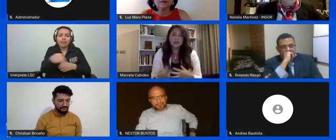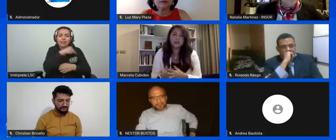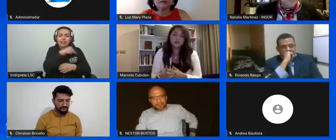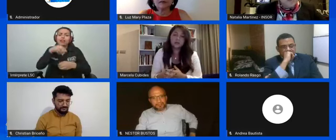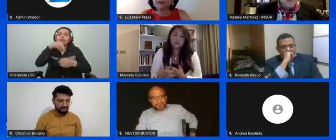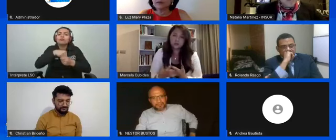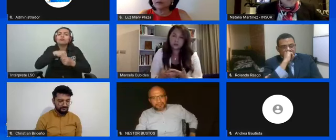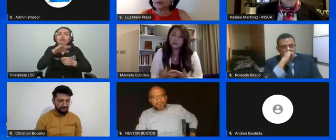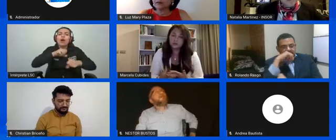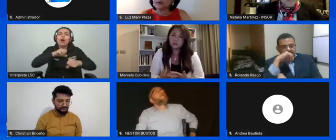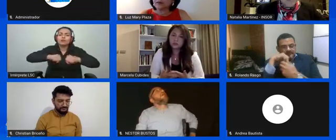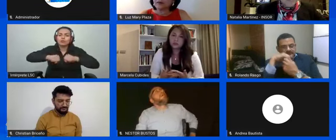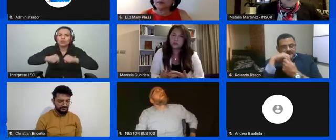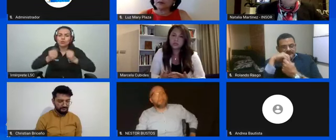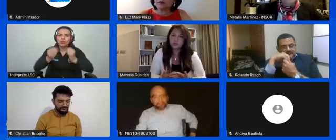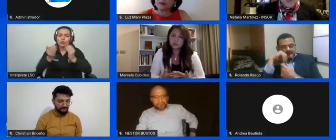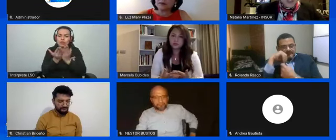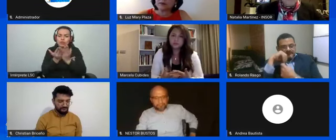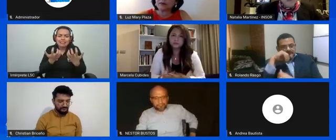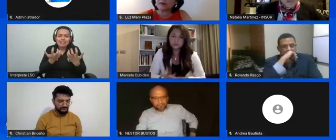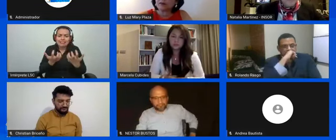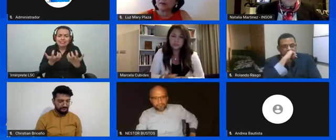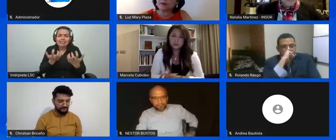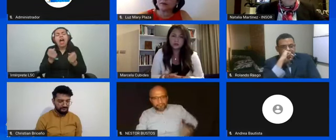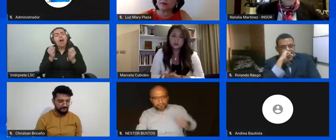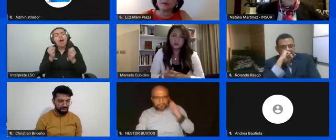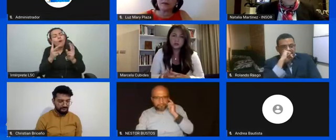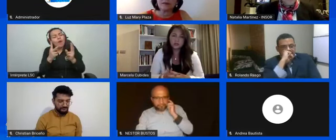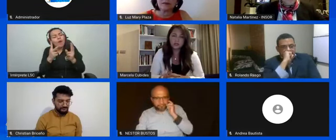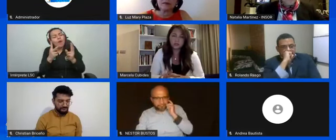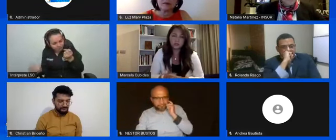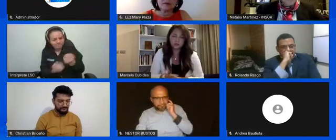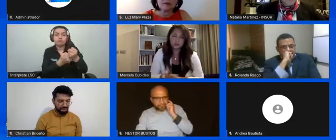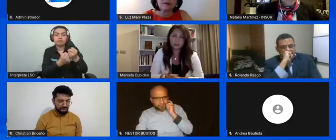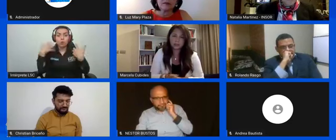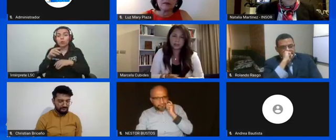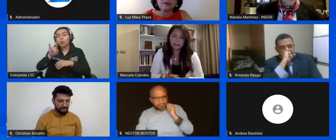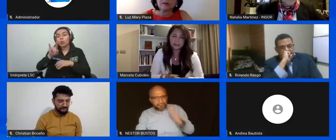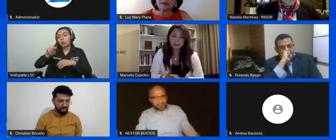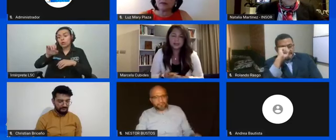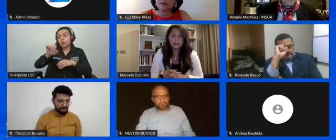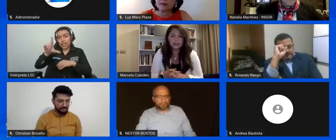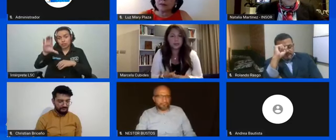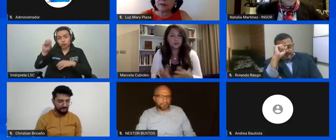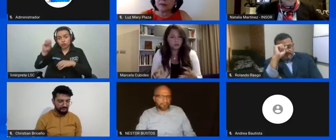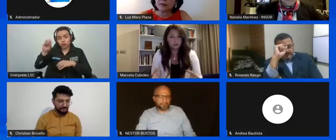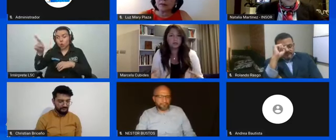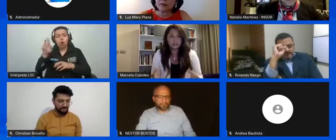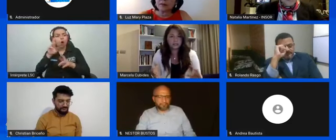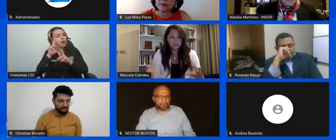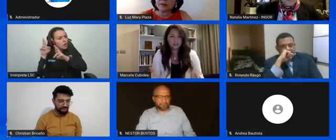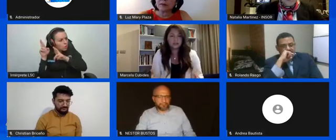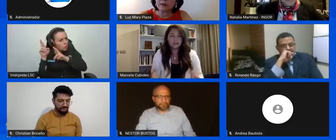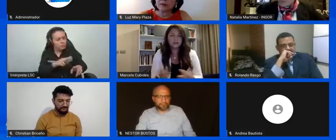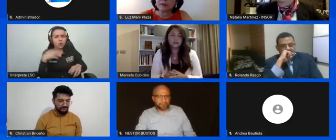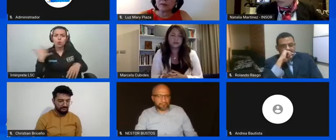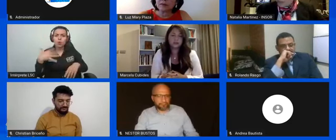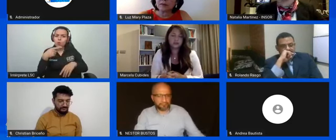un gran impulso, tuvo un reconocimiento de UNESCO, incluso como uno de los ejemplos de escuela digital en el mundo, hoy está